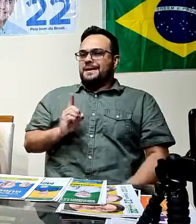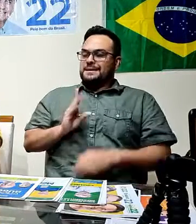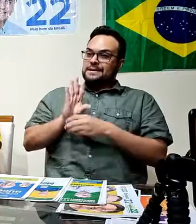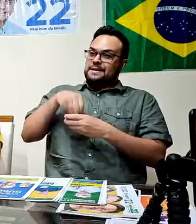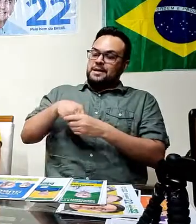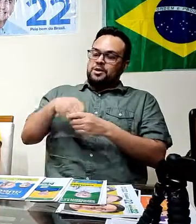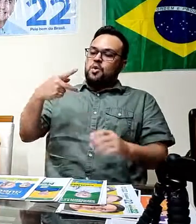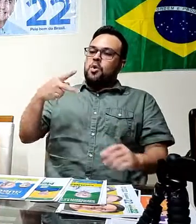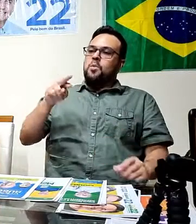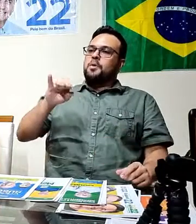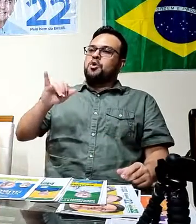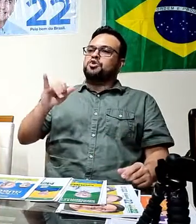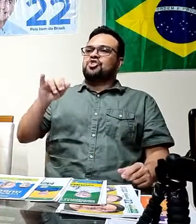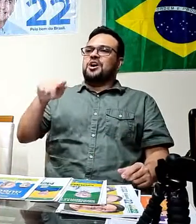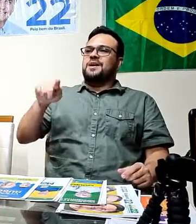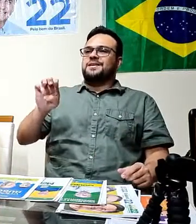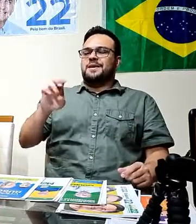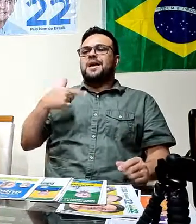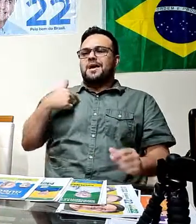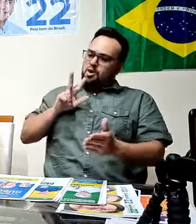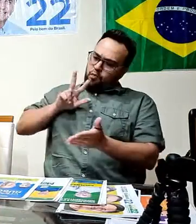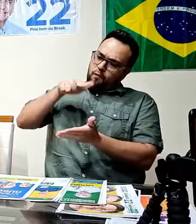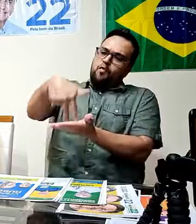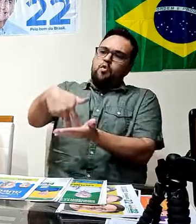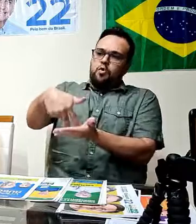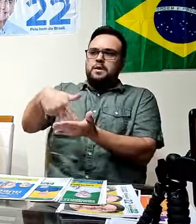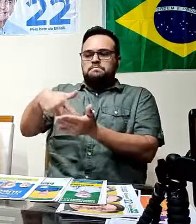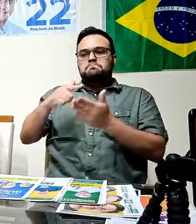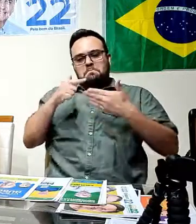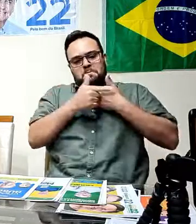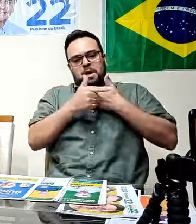cumprir tabela lá. Acho que fiz a minha parte. Vocês